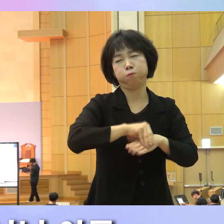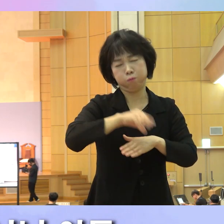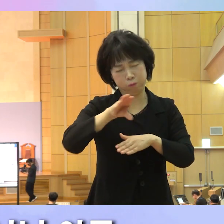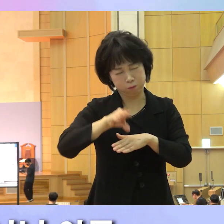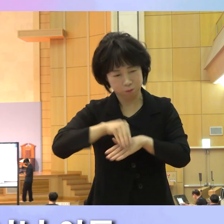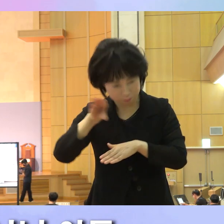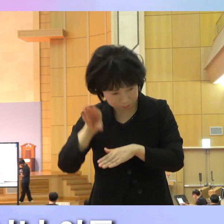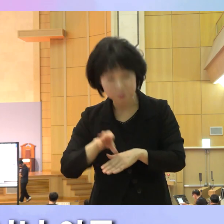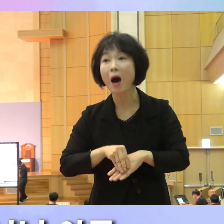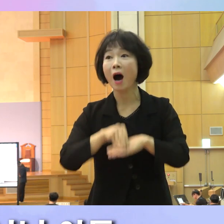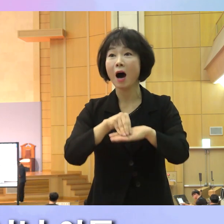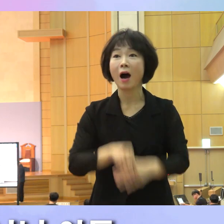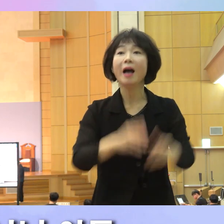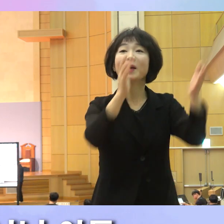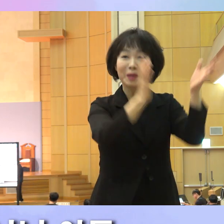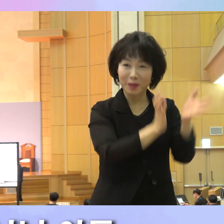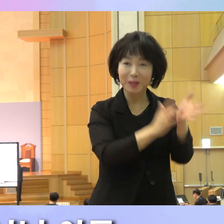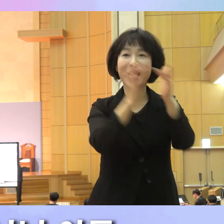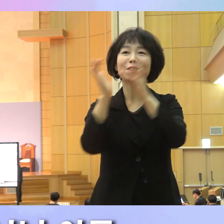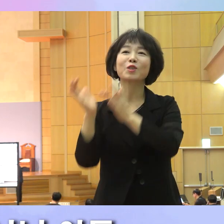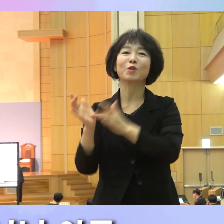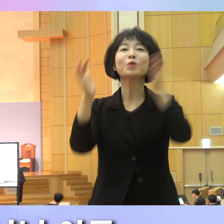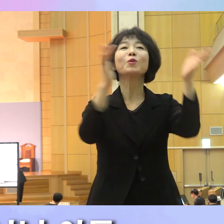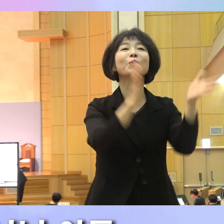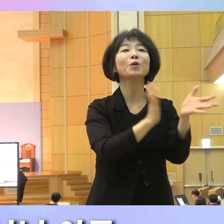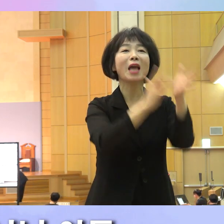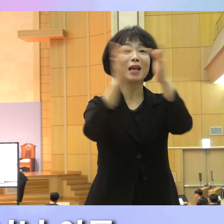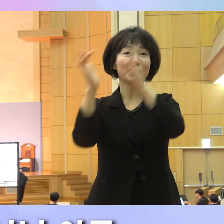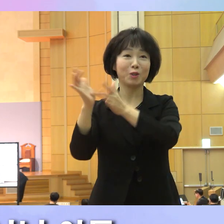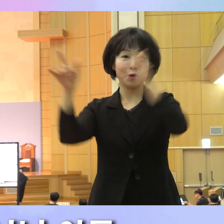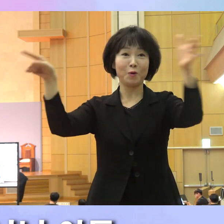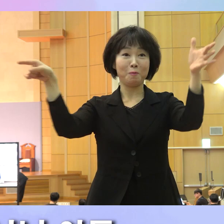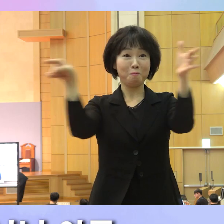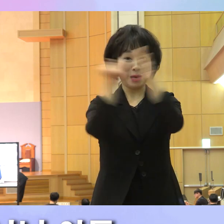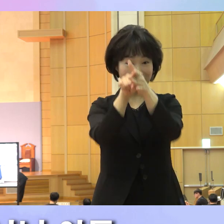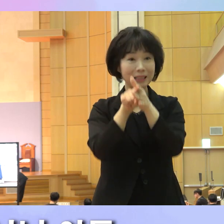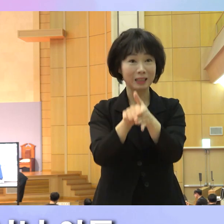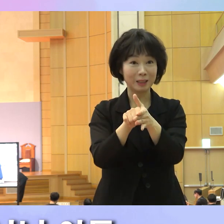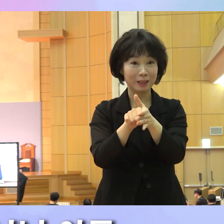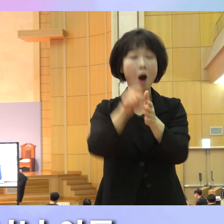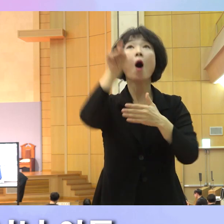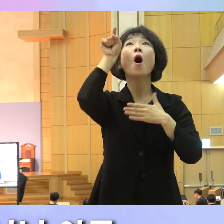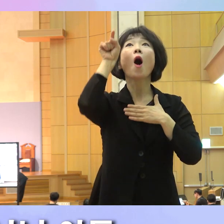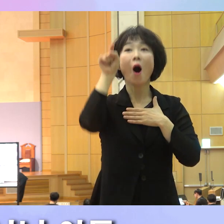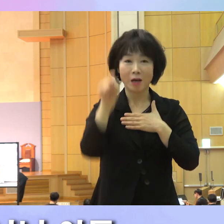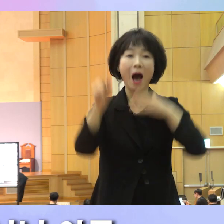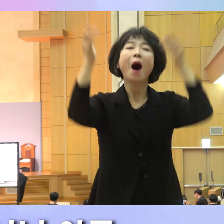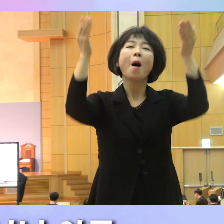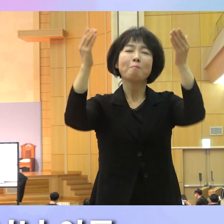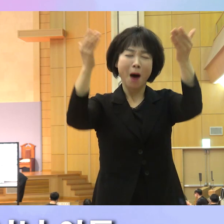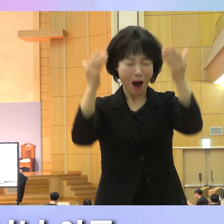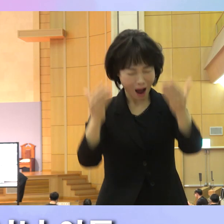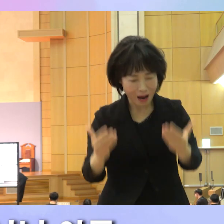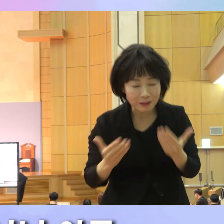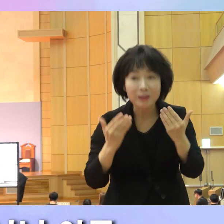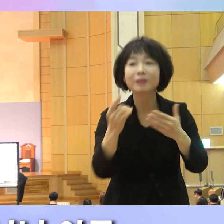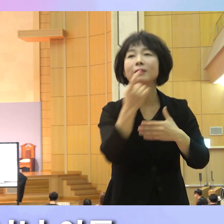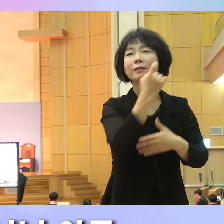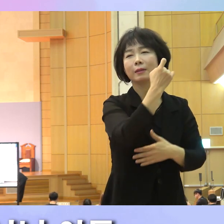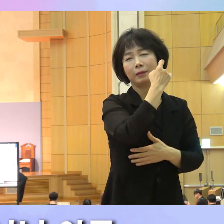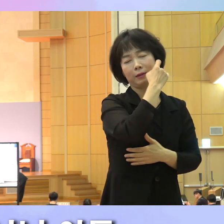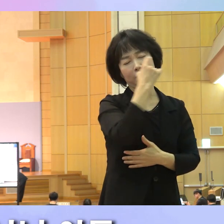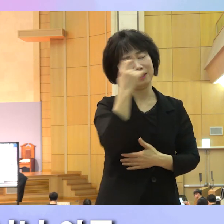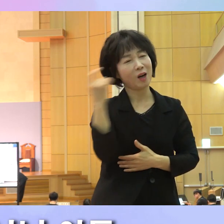피에 적시네. 예수 예수 믿는 것은